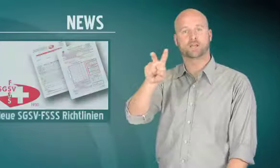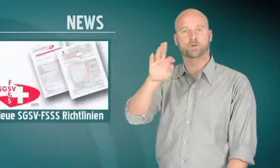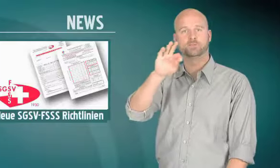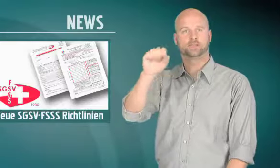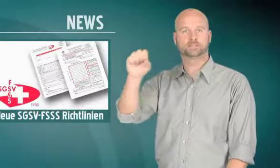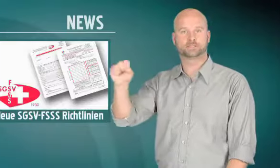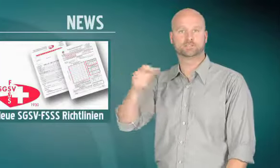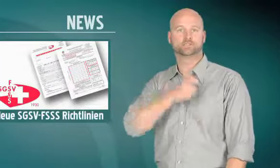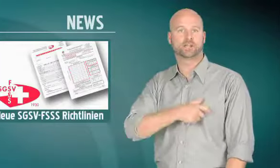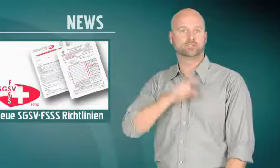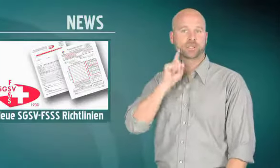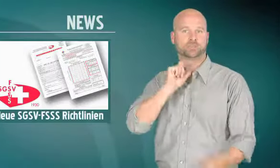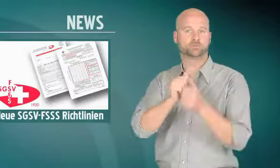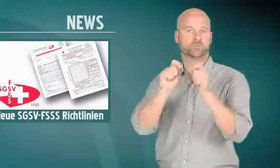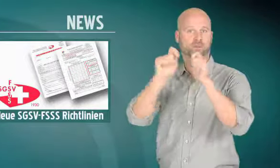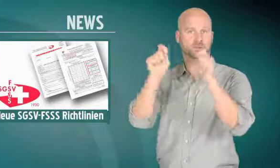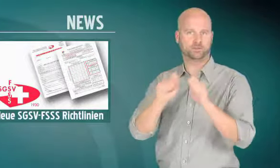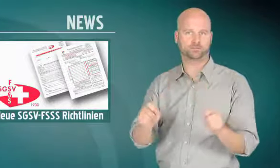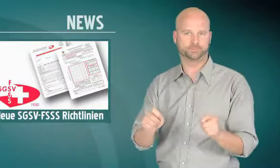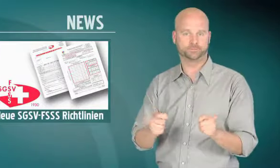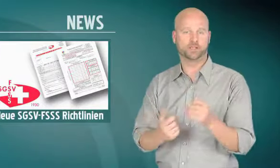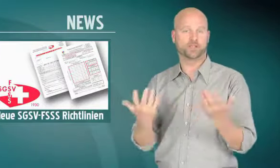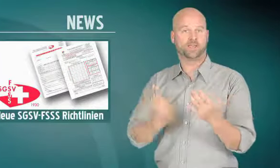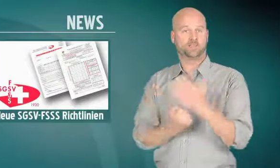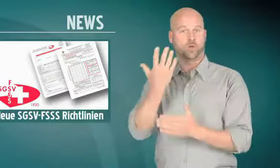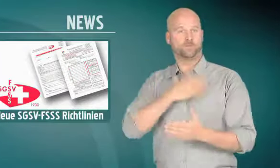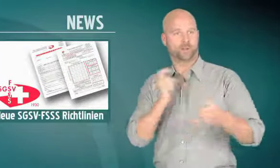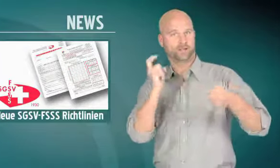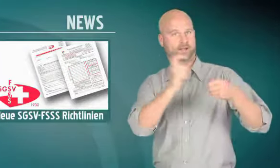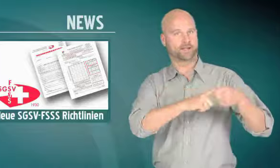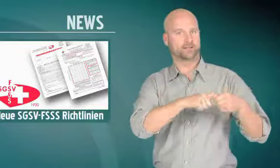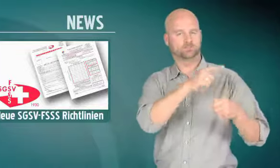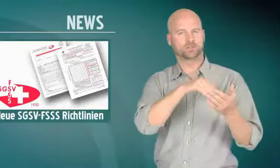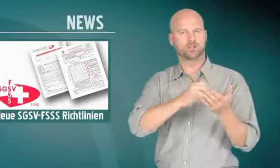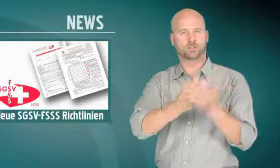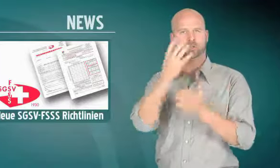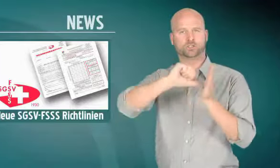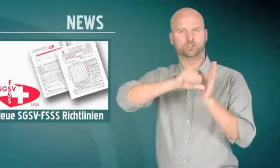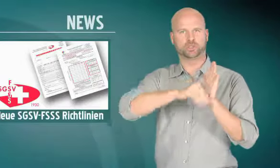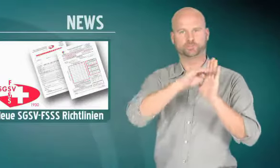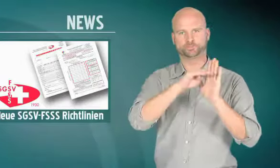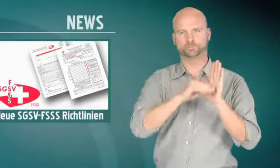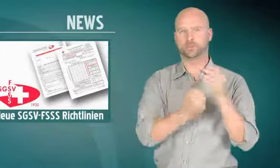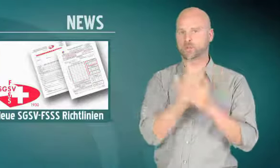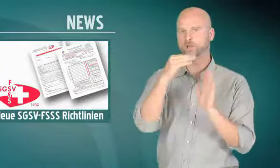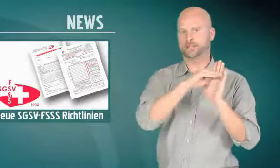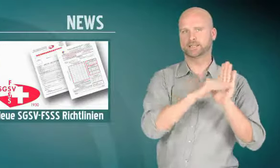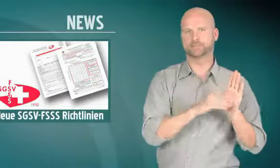Wer in Zukunft beim Schweizerischen Gehörlosensportverband SGSV FSSS Mitglied werden will, muss neue,